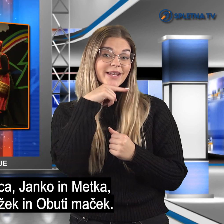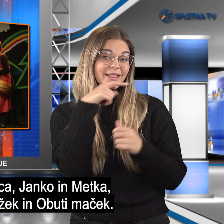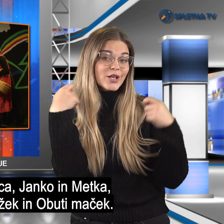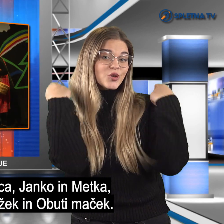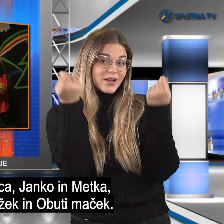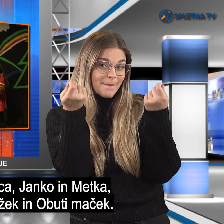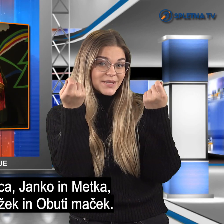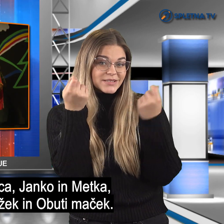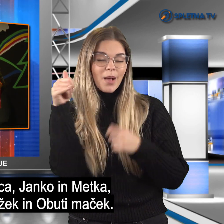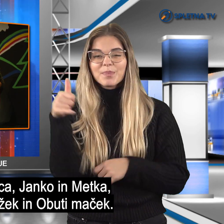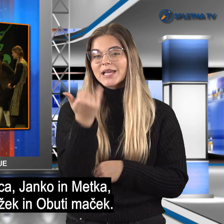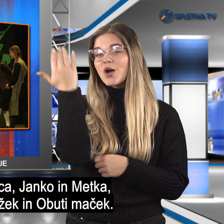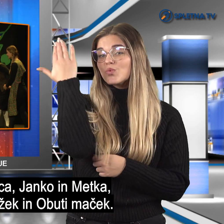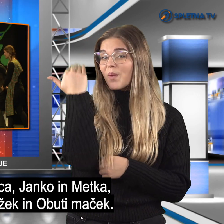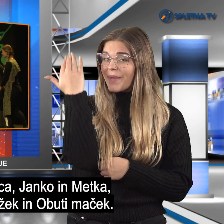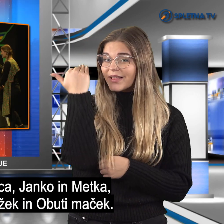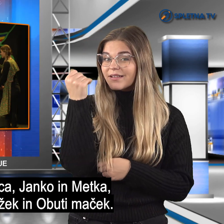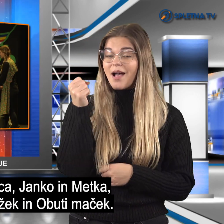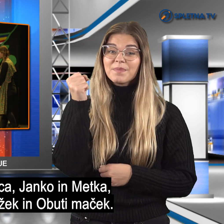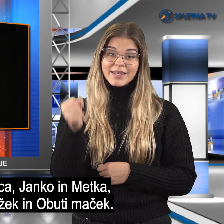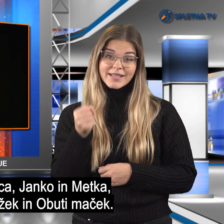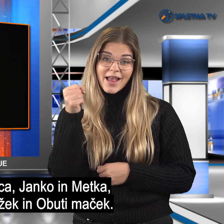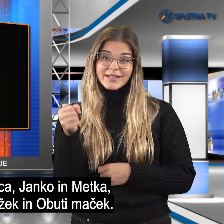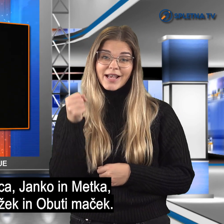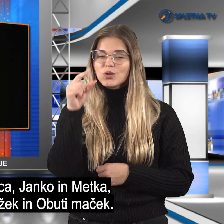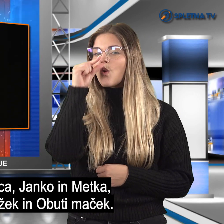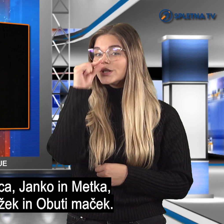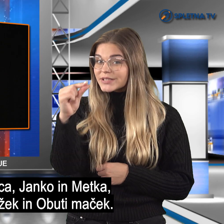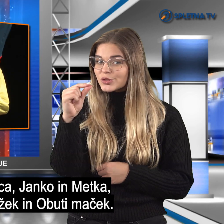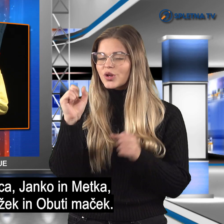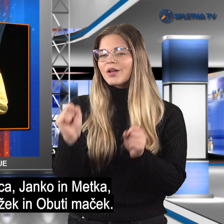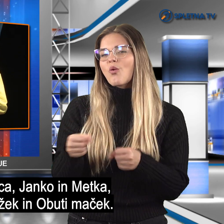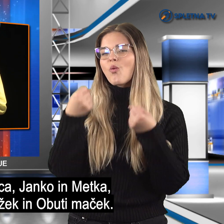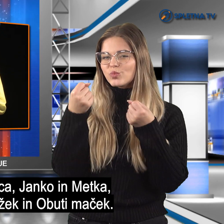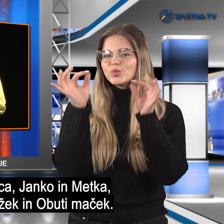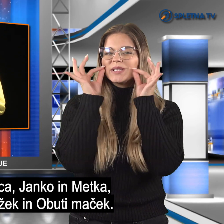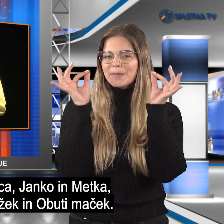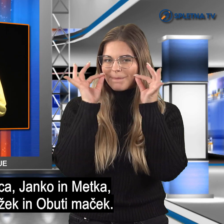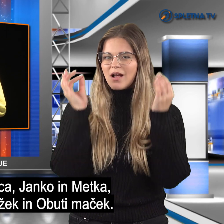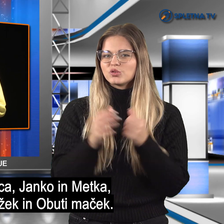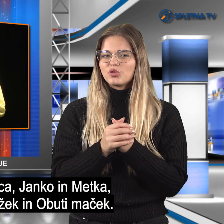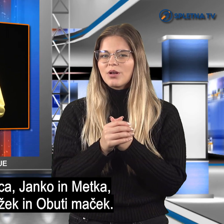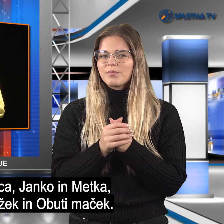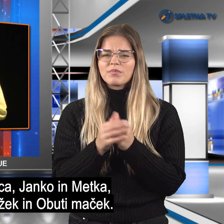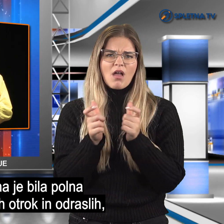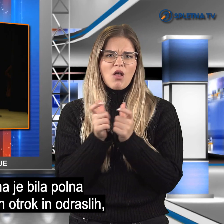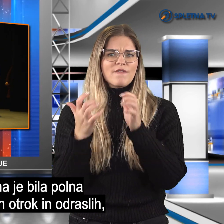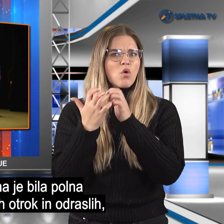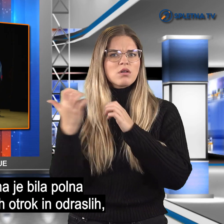Rdeča kapica, Janko in Metka, Kekec, Ostržek in Obuti maček. Dvorana